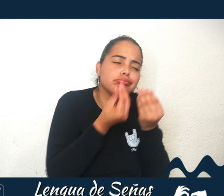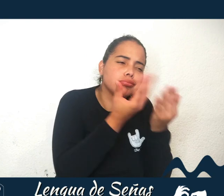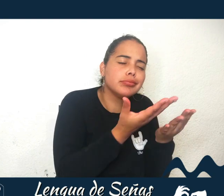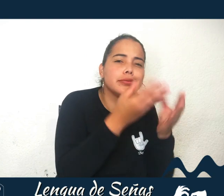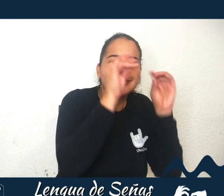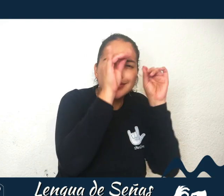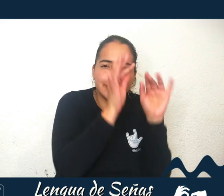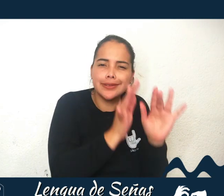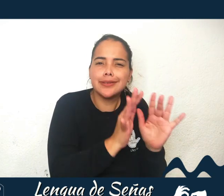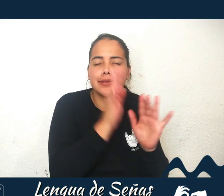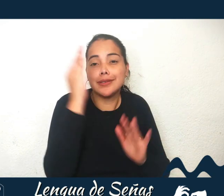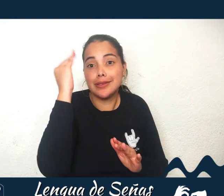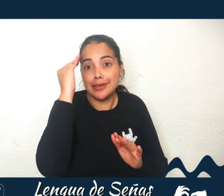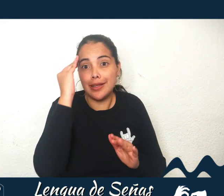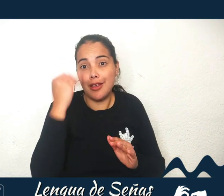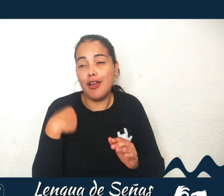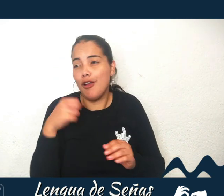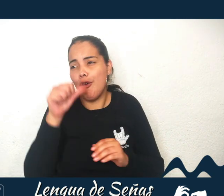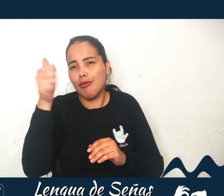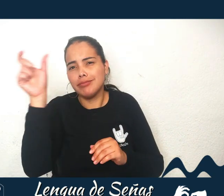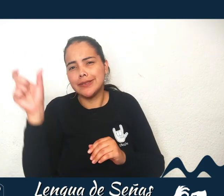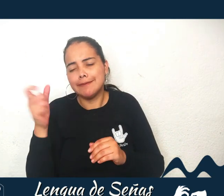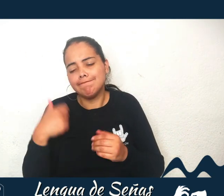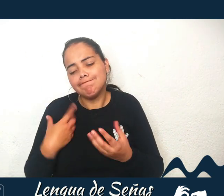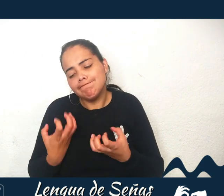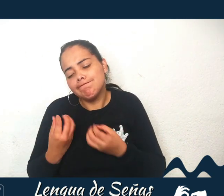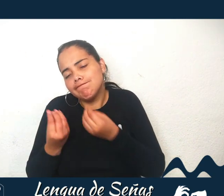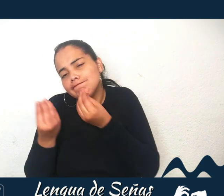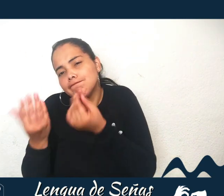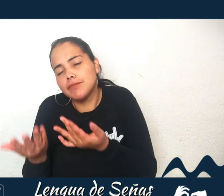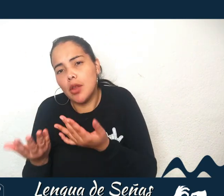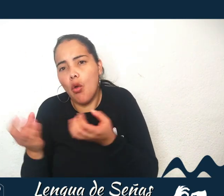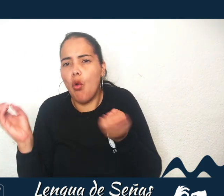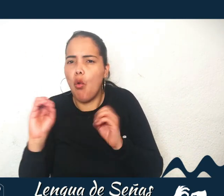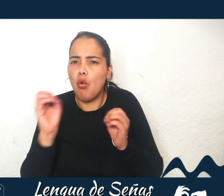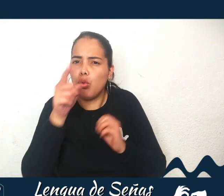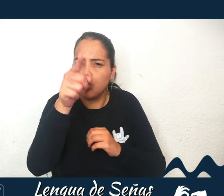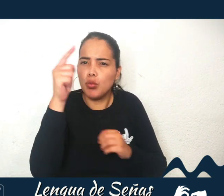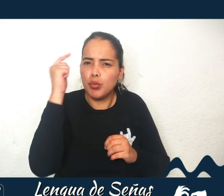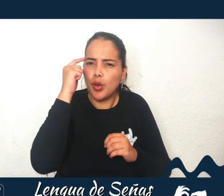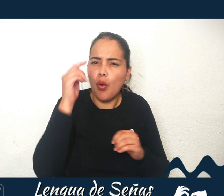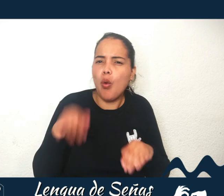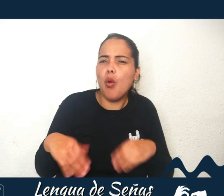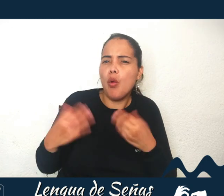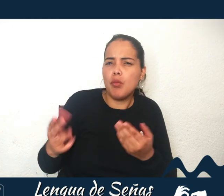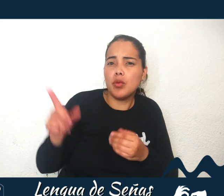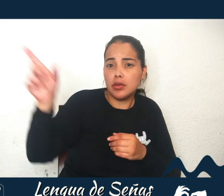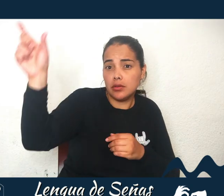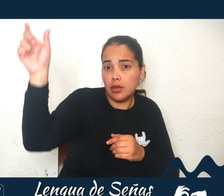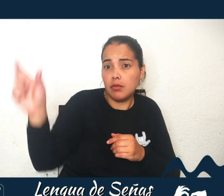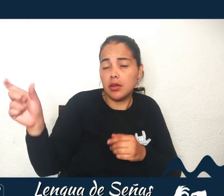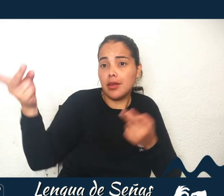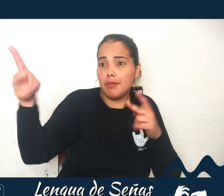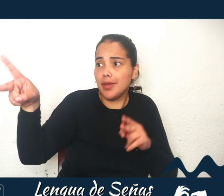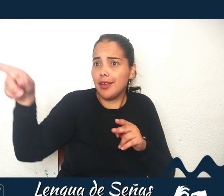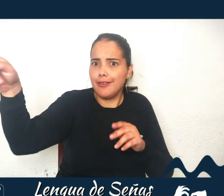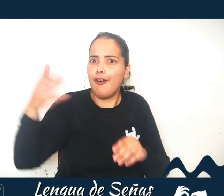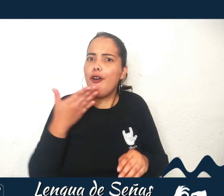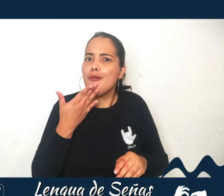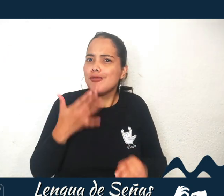deseo de bendecir, provee de un bien a otra persona, sino también hay que ponernos a pensar en la manera como esa persona que